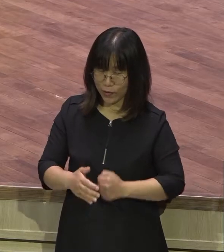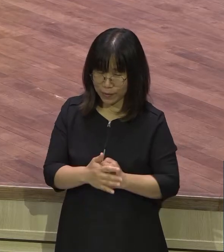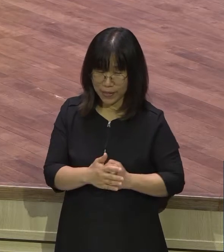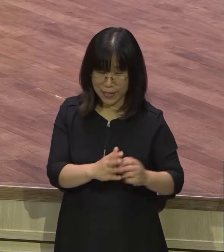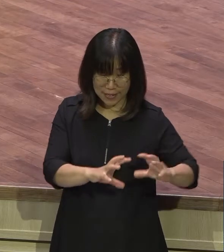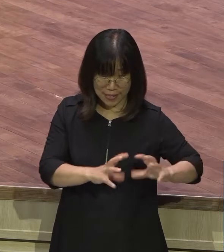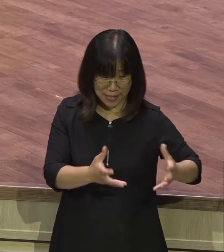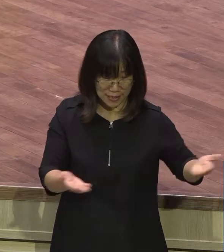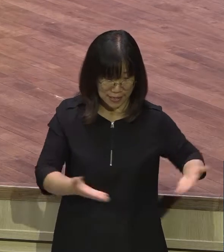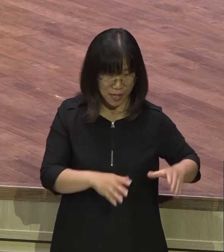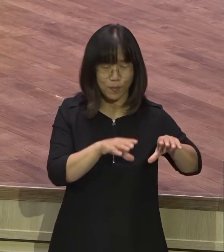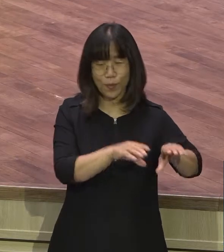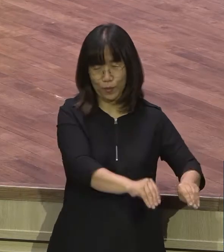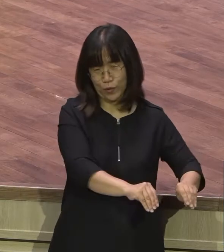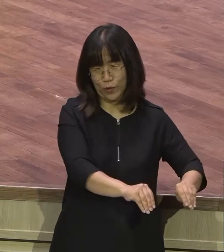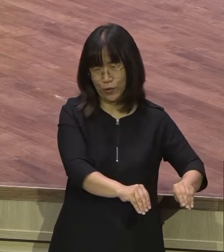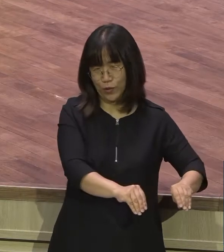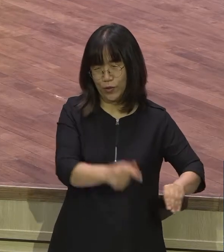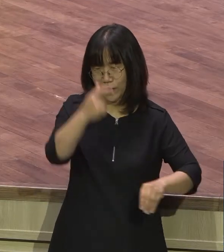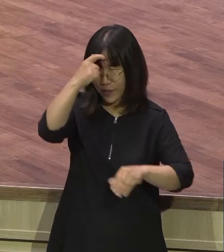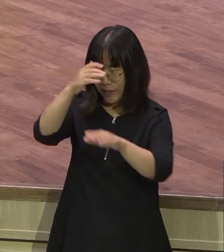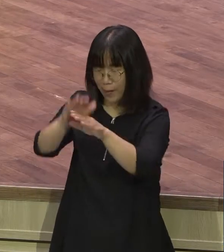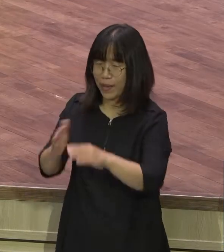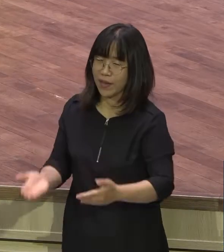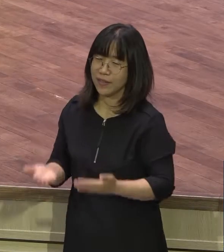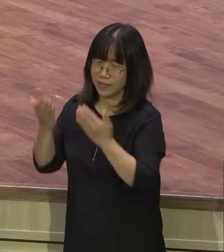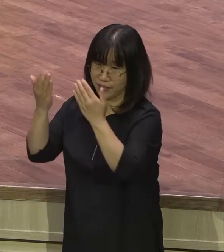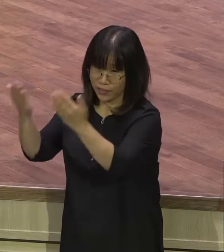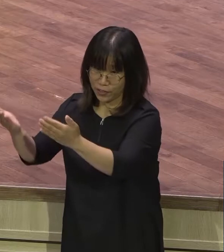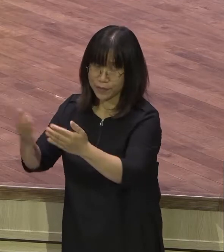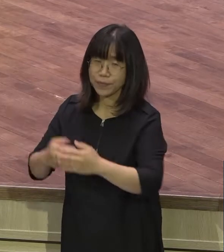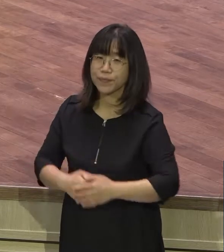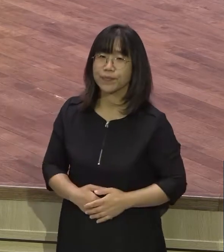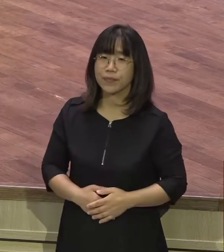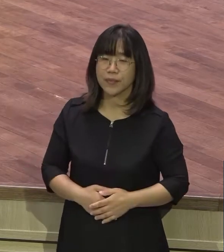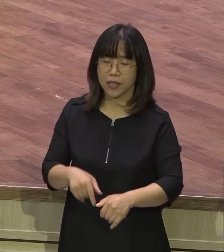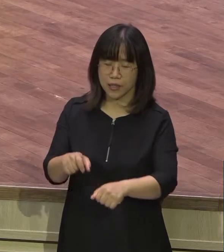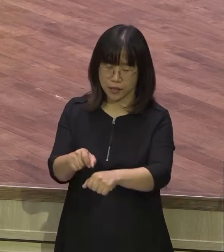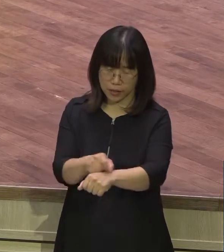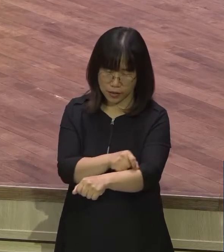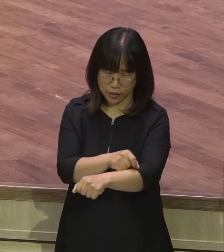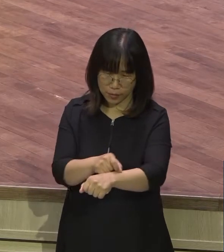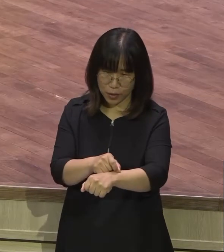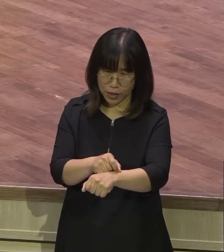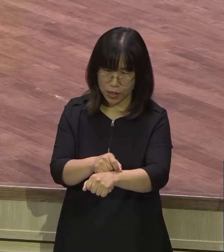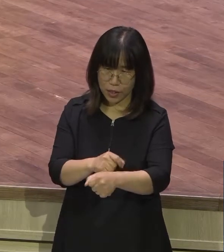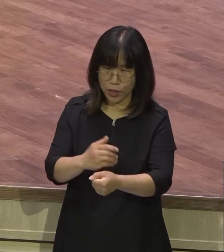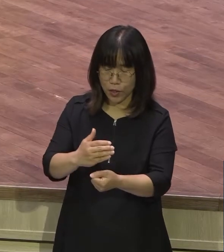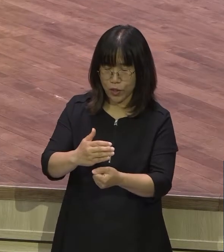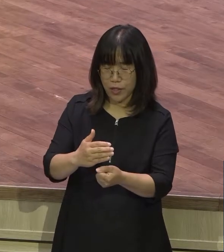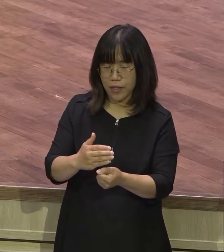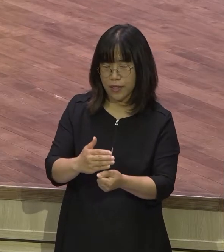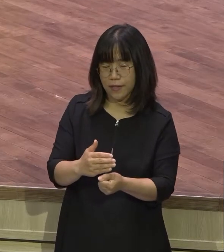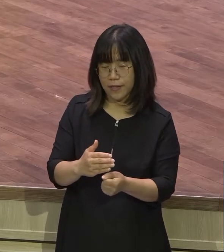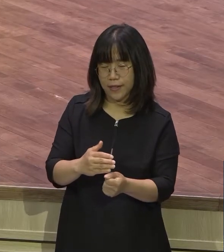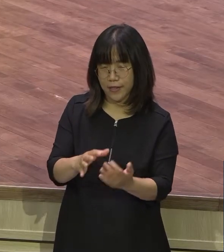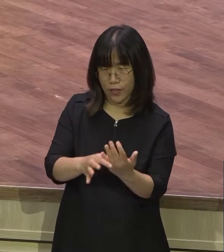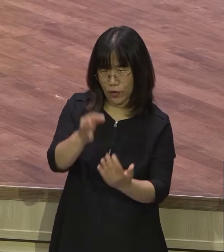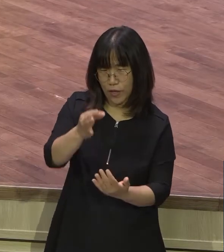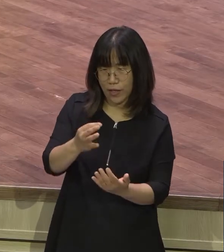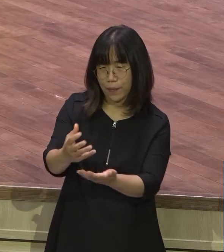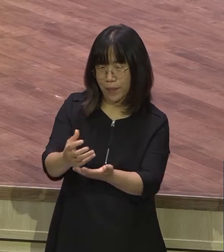하는 일을 딱 멈추고 딱 나와서 예배하잖아요. 이게 뭐냐. 특별히 구별된 신분이란 증거예요.